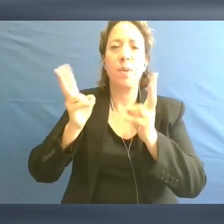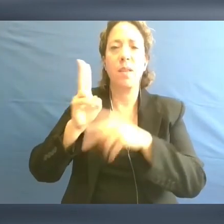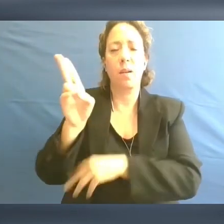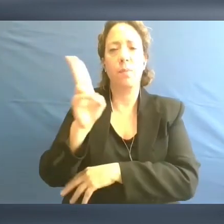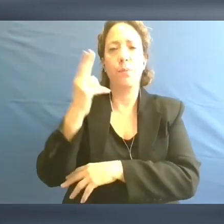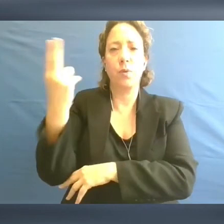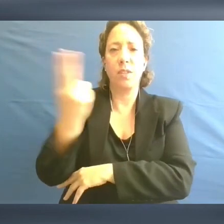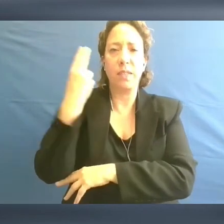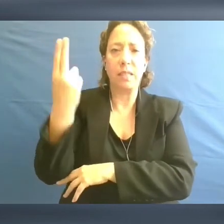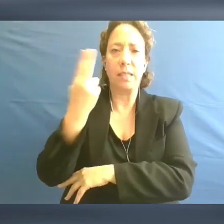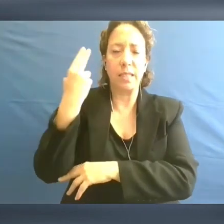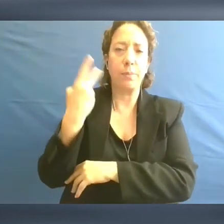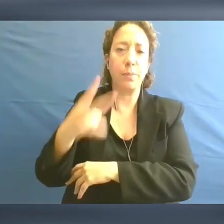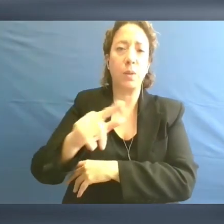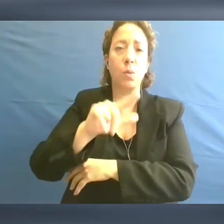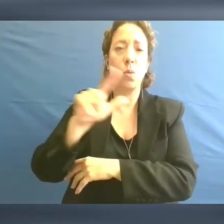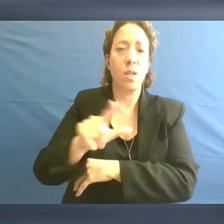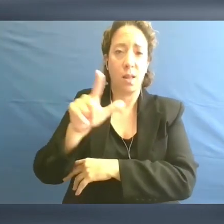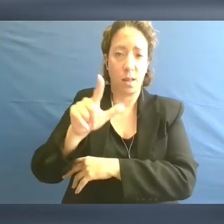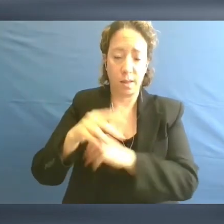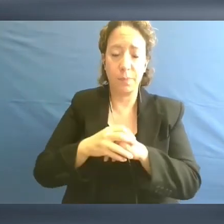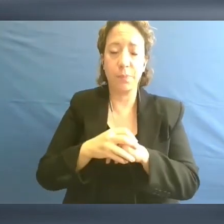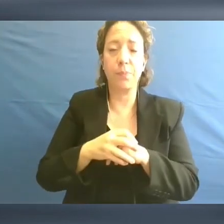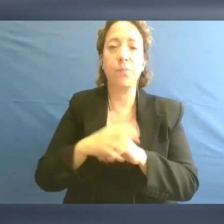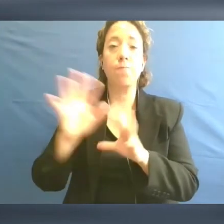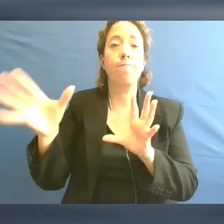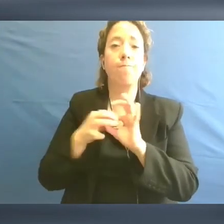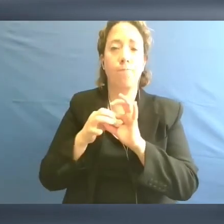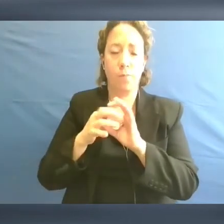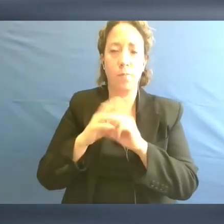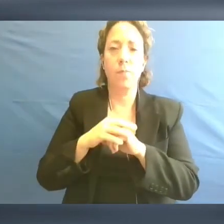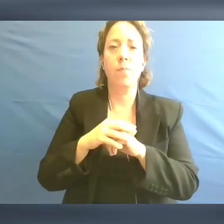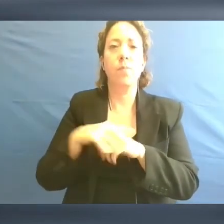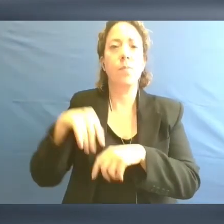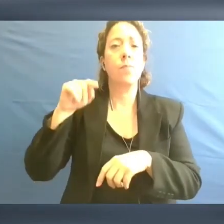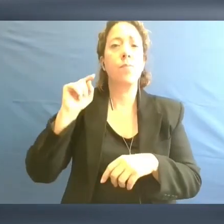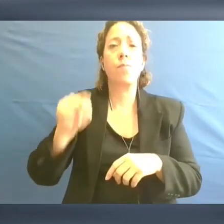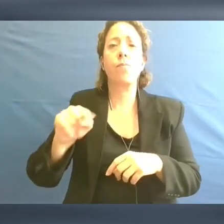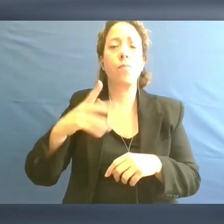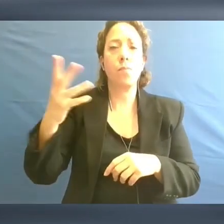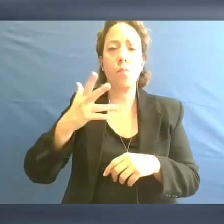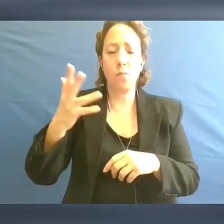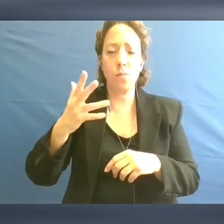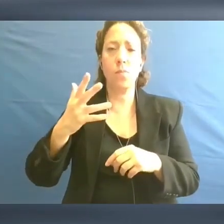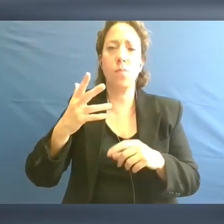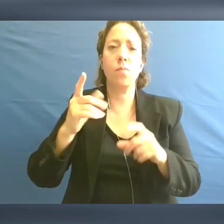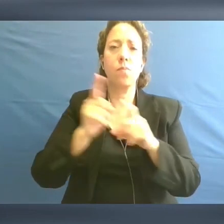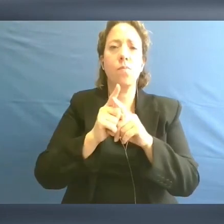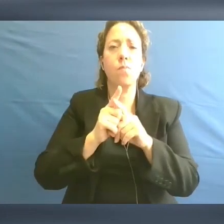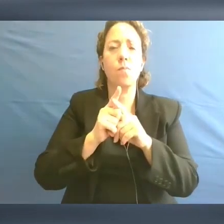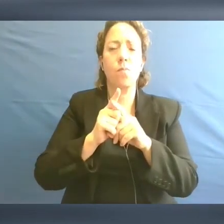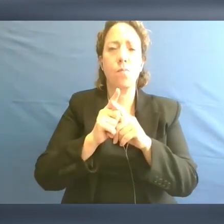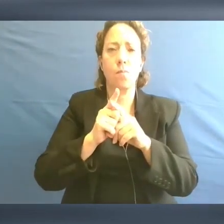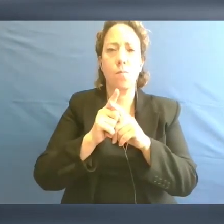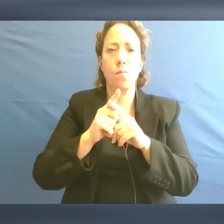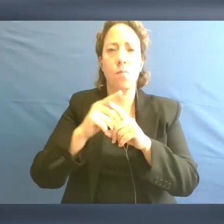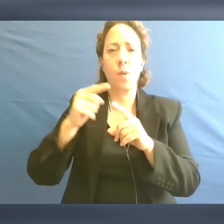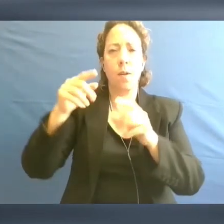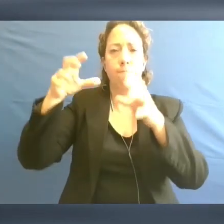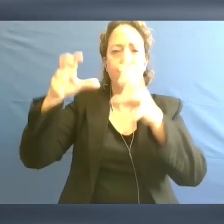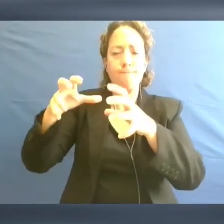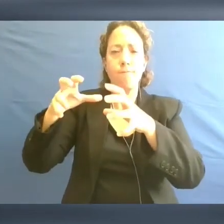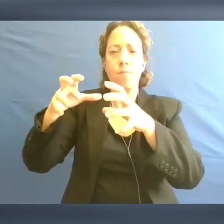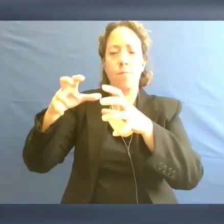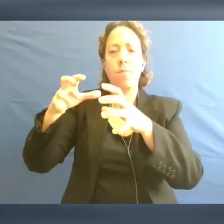universitaire de Lausanne. Il s'agit de dresser une intelligence artificielle